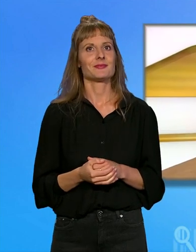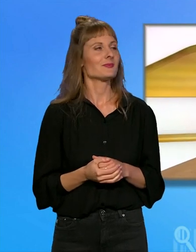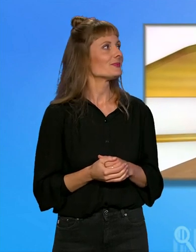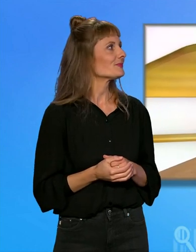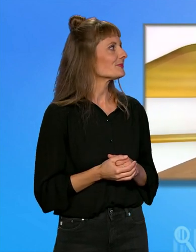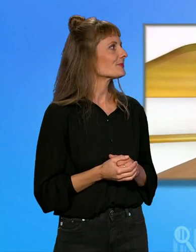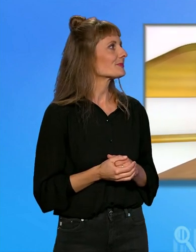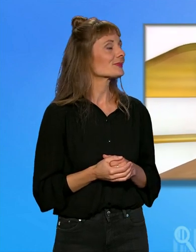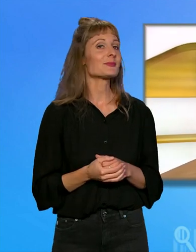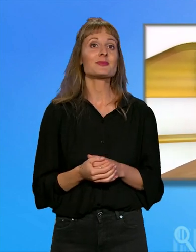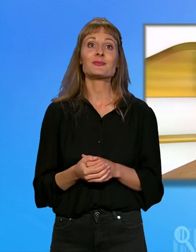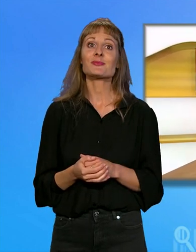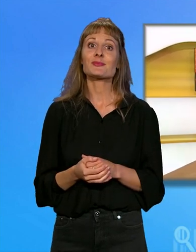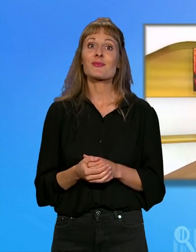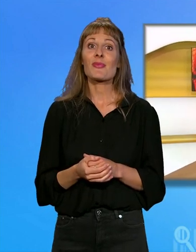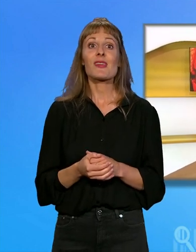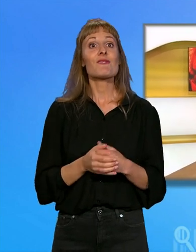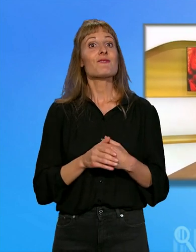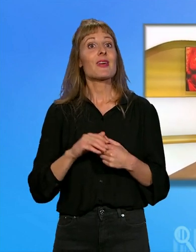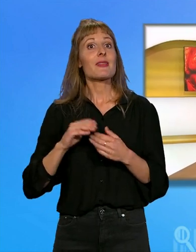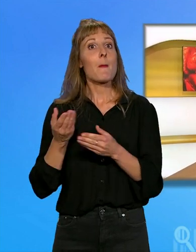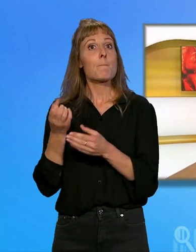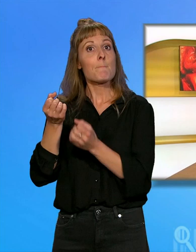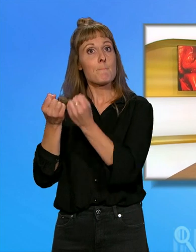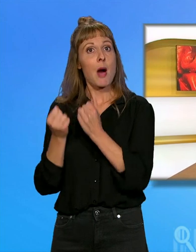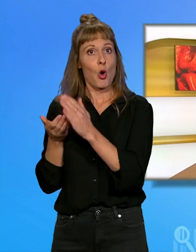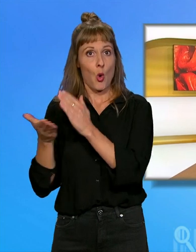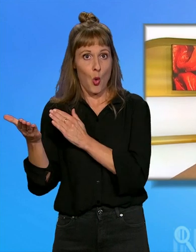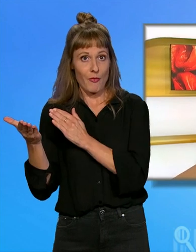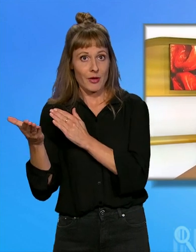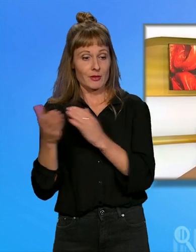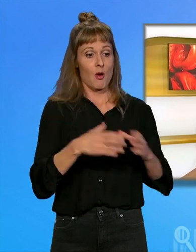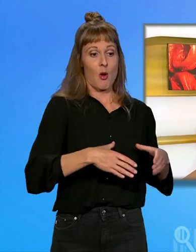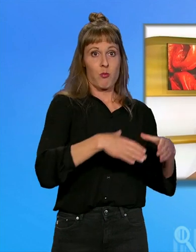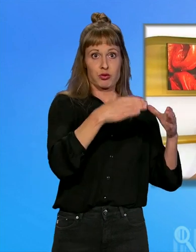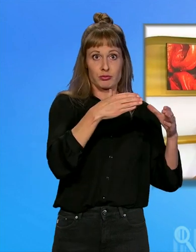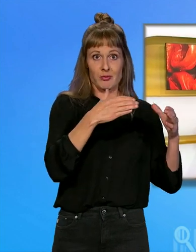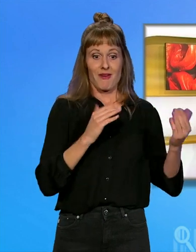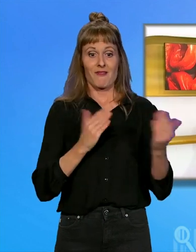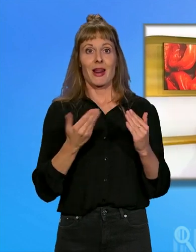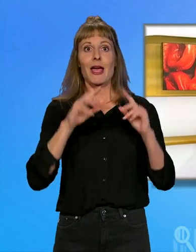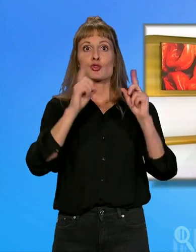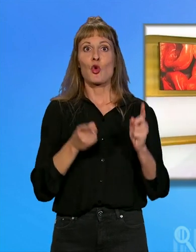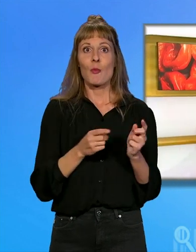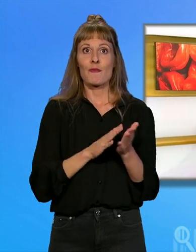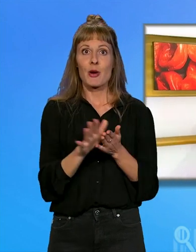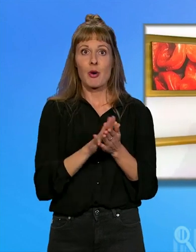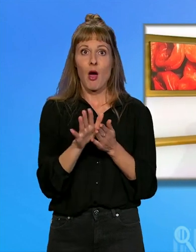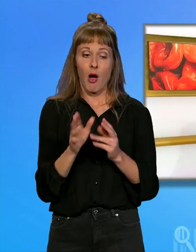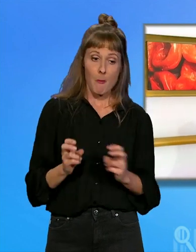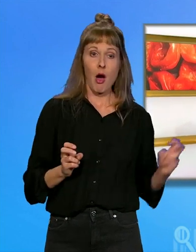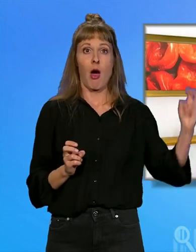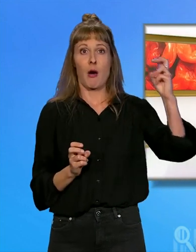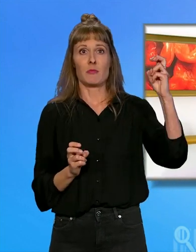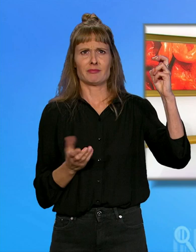Wenn der Stromverbrauch doppelt so hoch ist oder fast doppelt so hoch wie beim Backofen, dann ist das natürlich nicht so gut. Das macht jetzt wirklich keinen Sinn. Und man hat gehört, es trifft